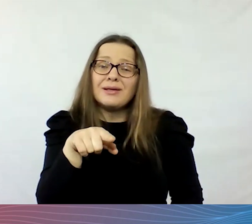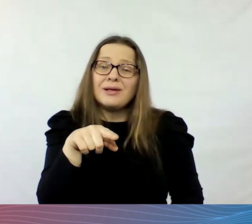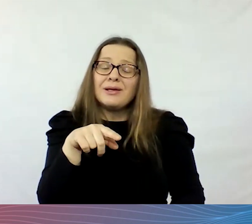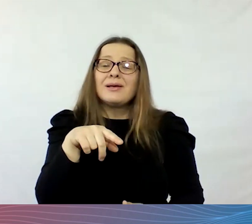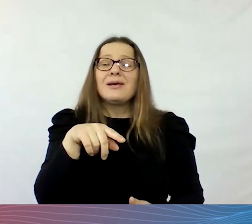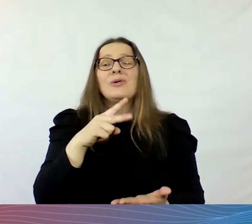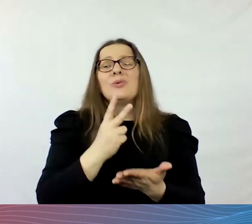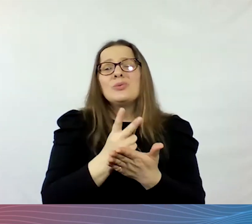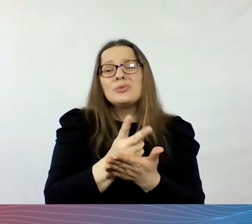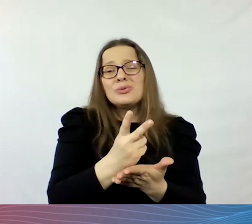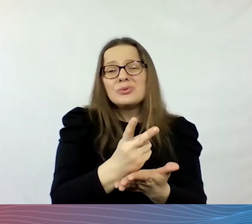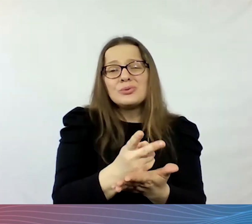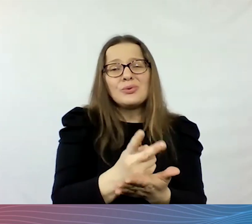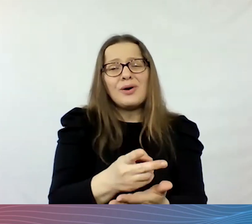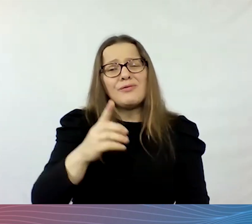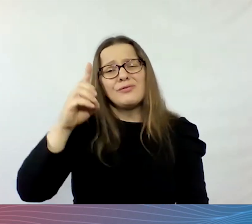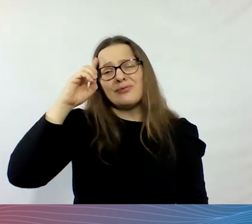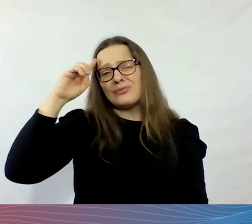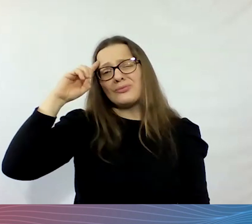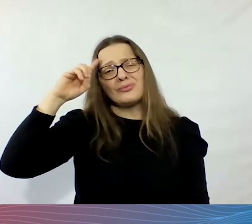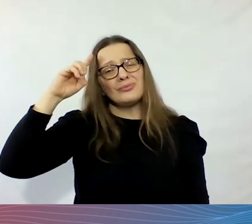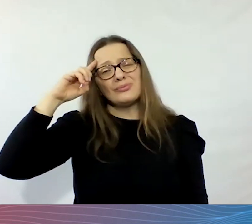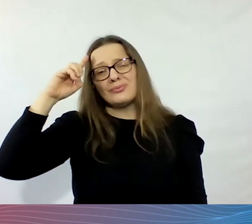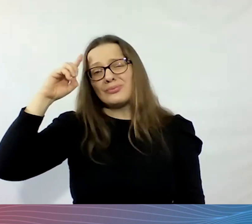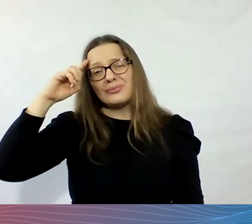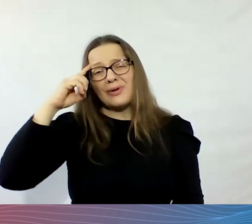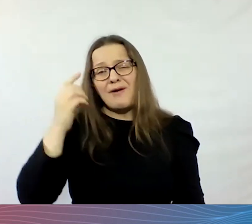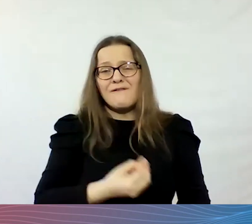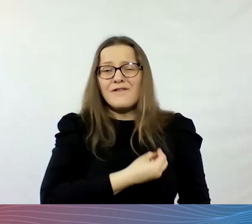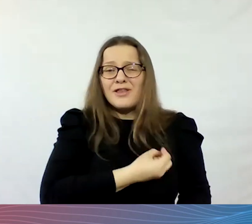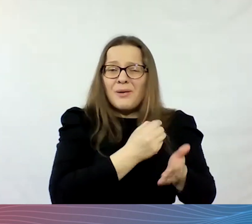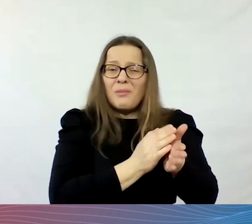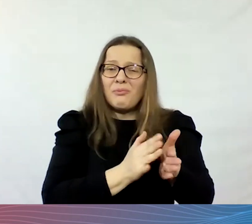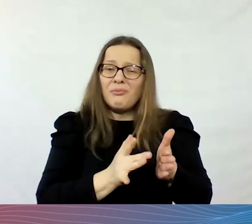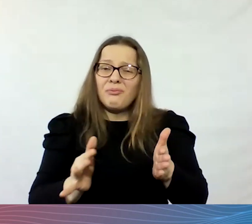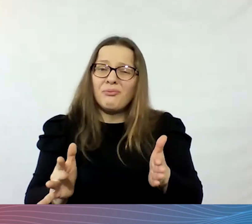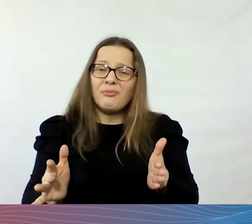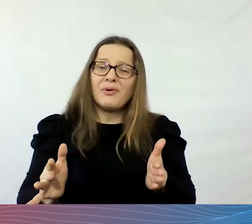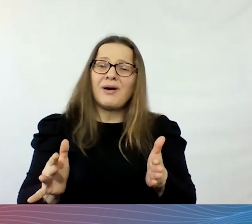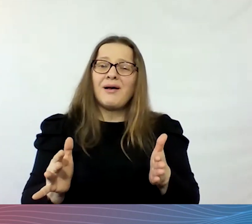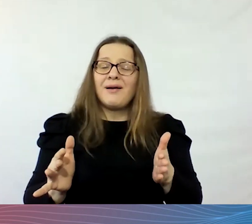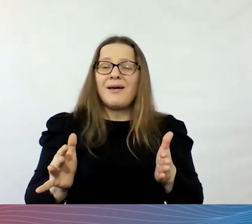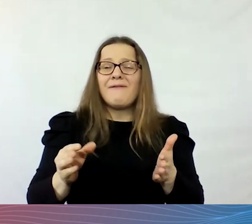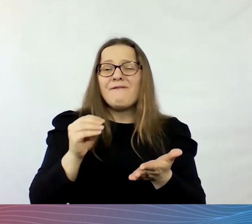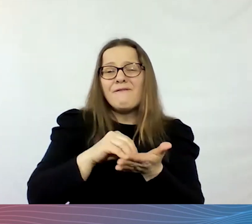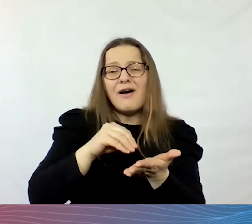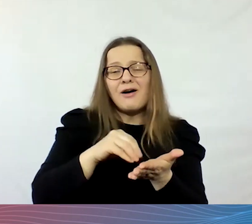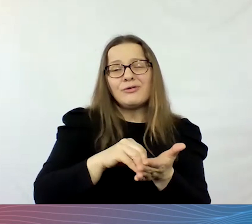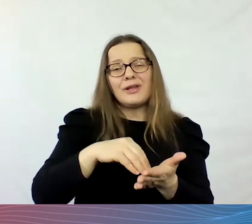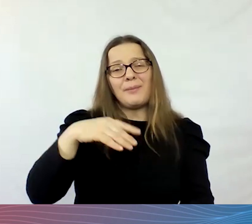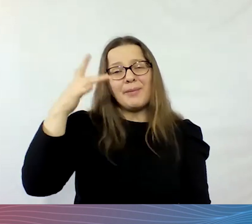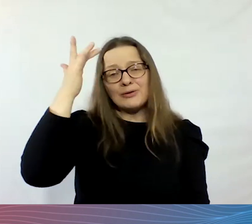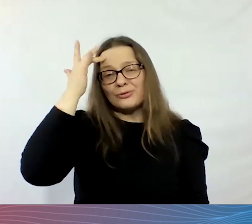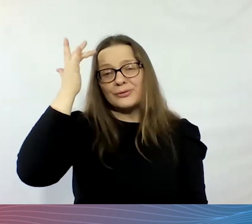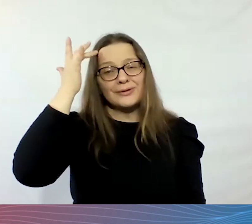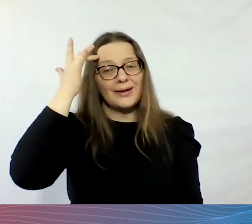nunca exercita o seu dom, e não obedece ao Senhor, você nunca vai ter um ministério. Você nunca vai ter nenhuma habilidade para executar